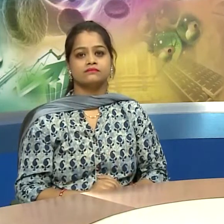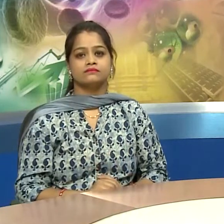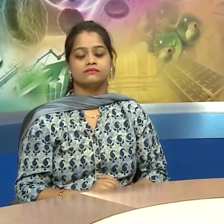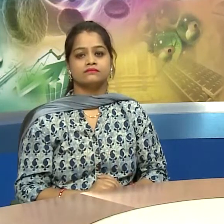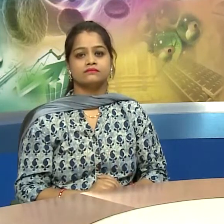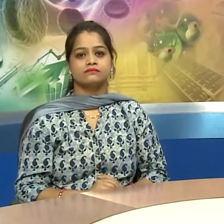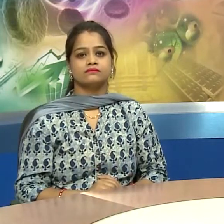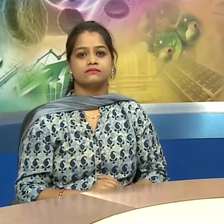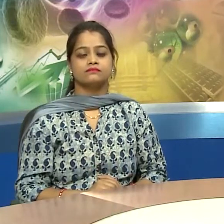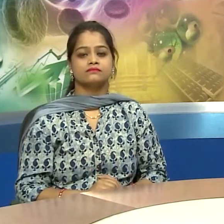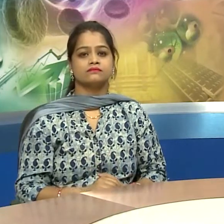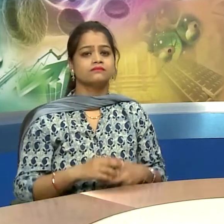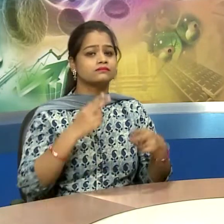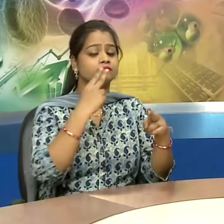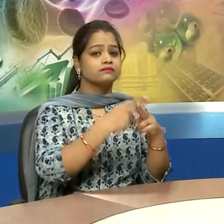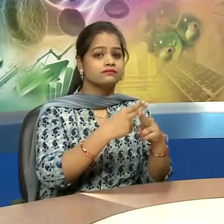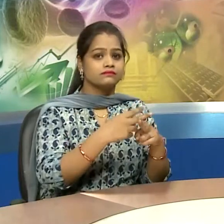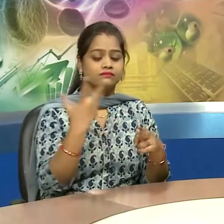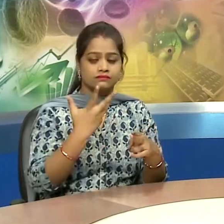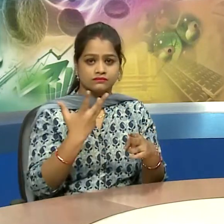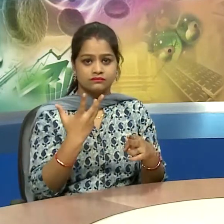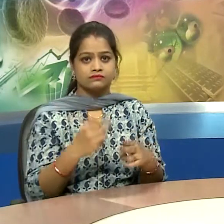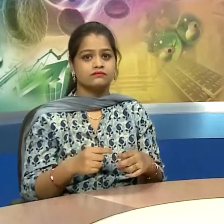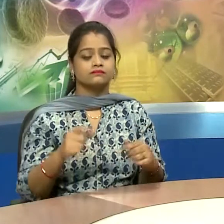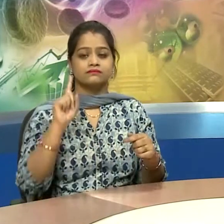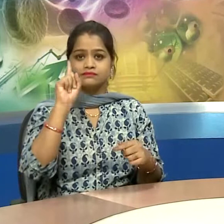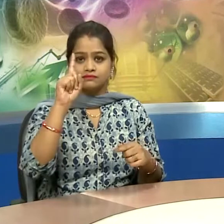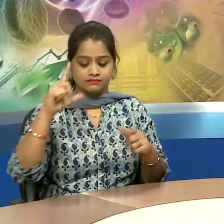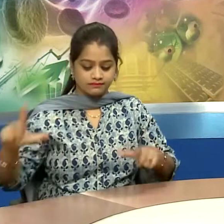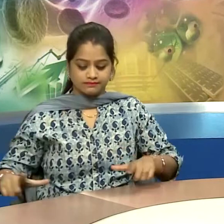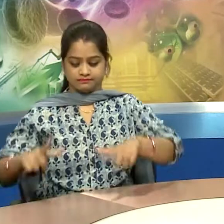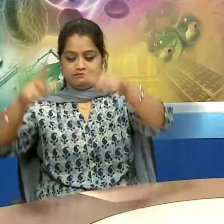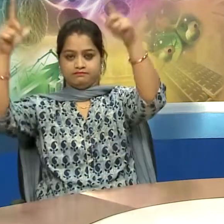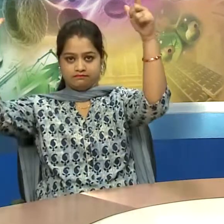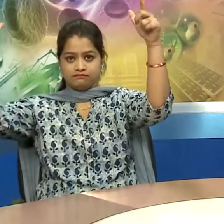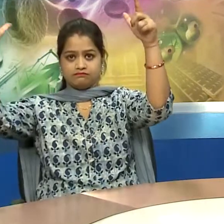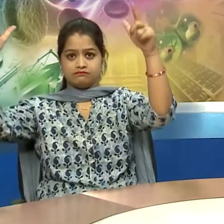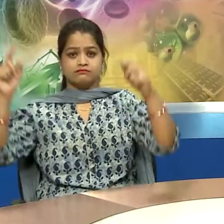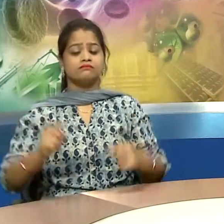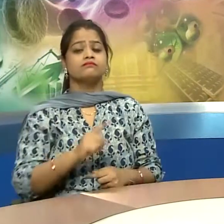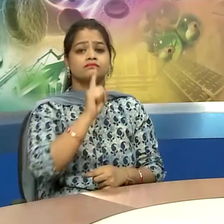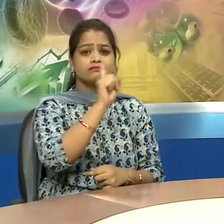एक था पेड़ और एक था ठूंठ।